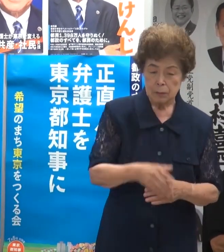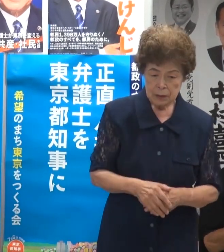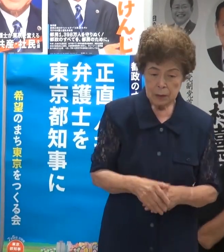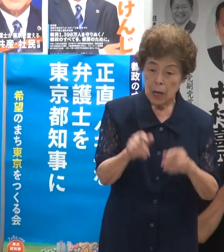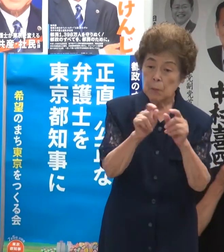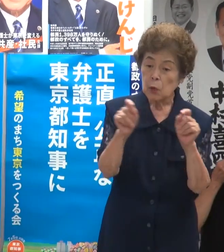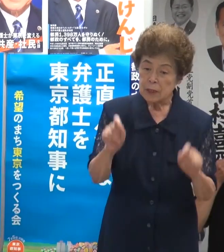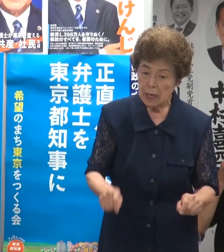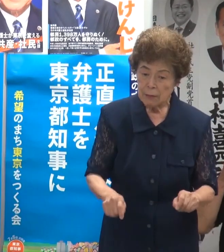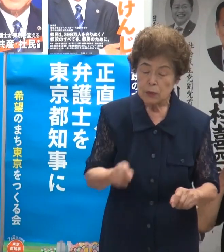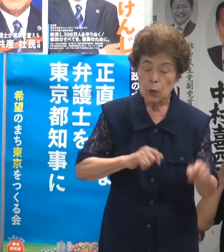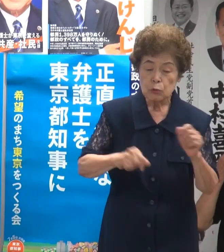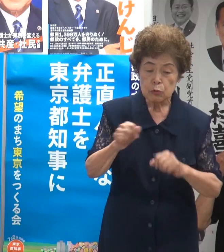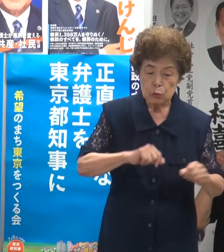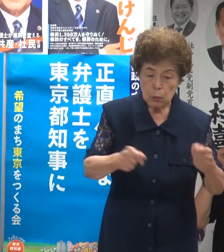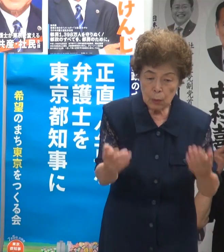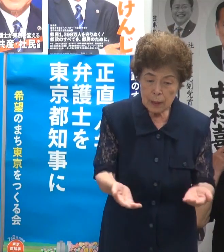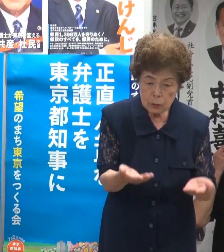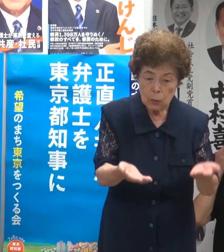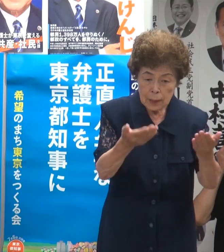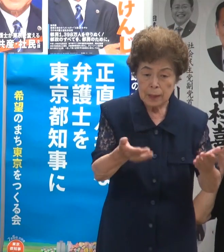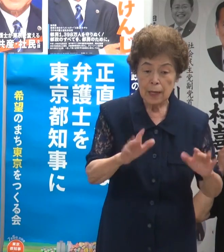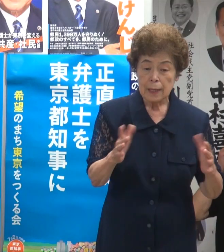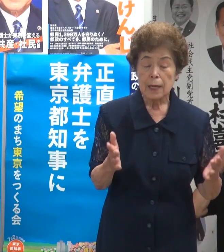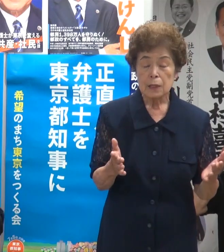題はその運動が底上げなくして、